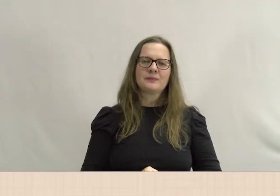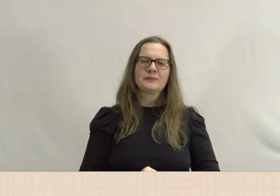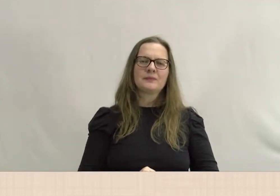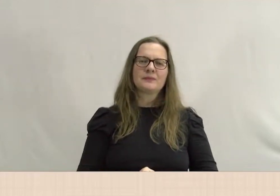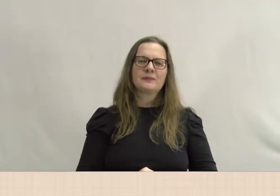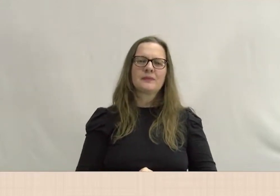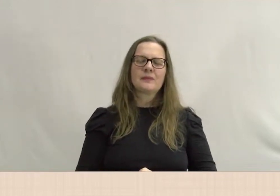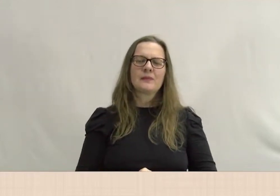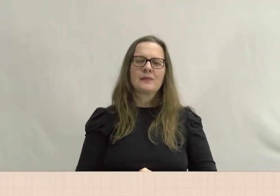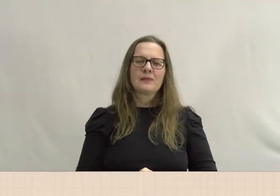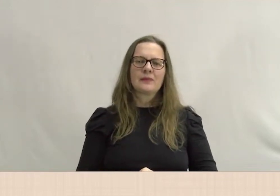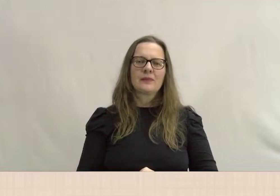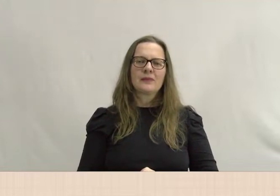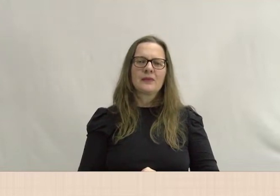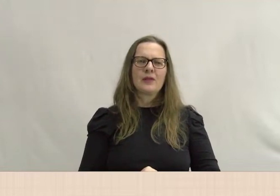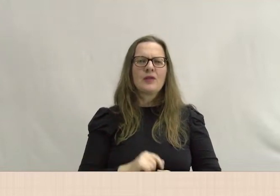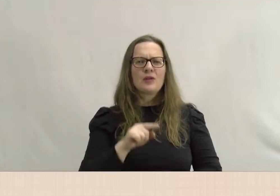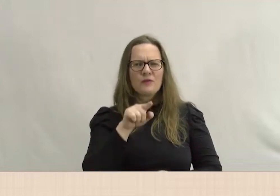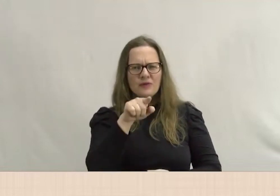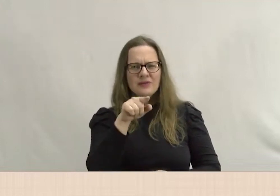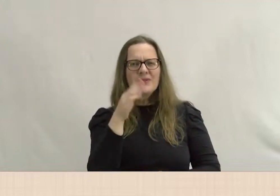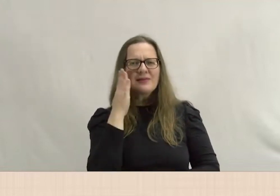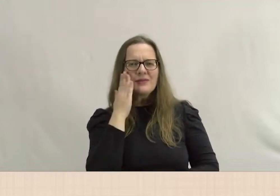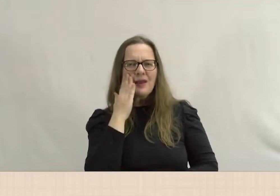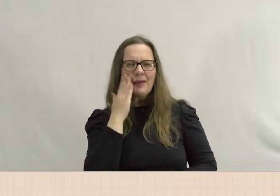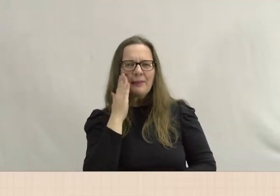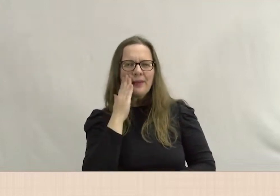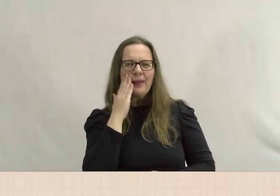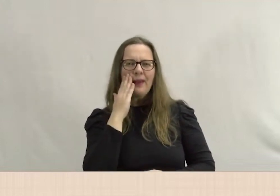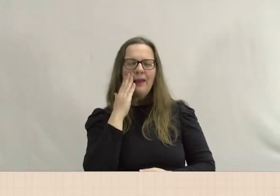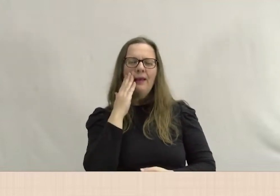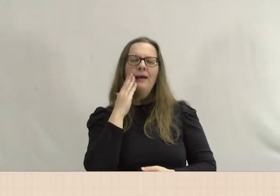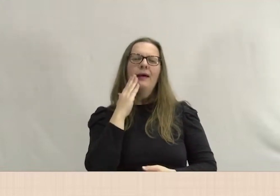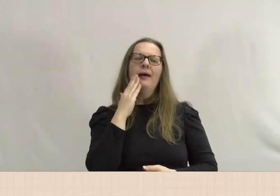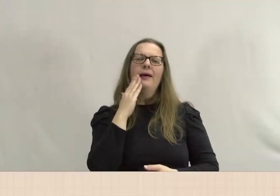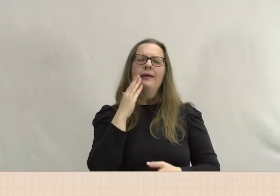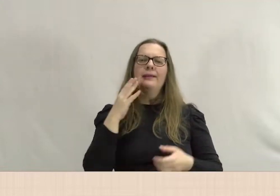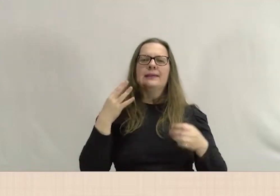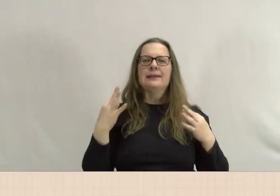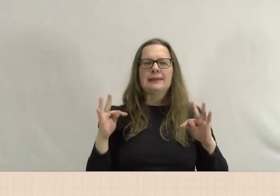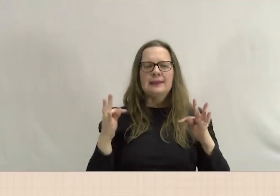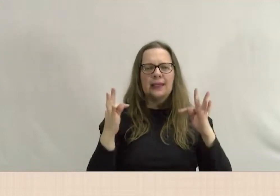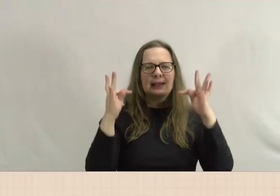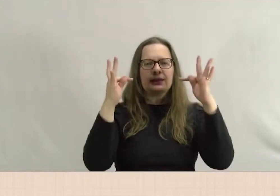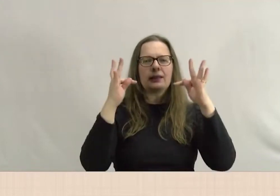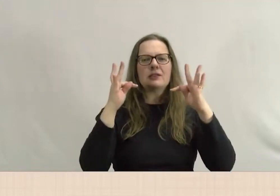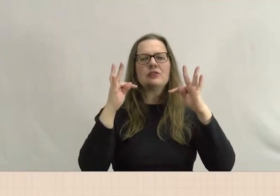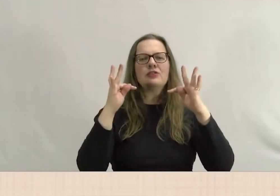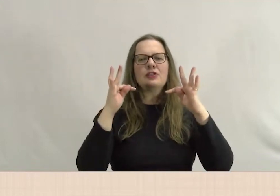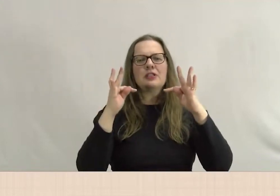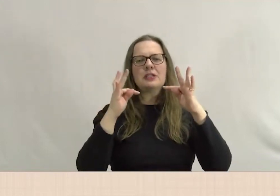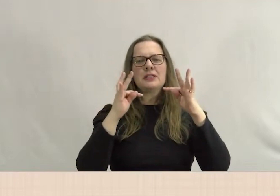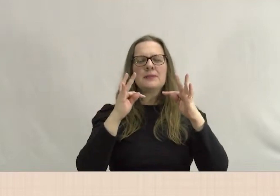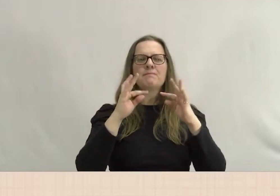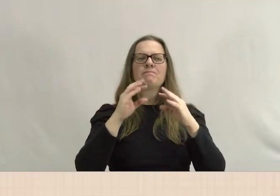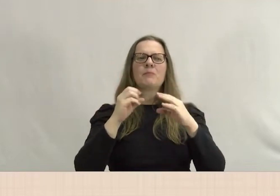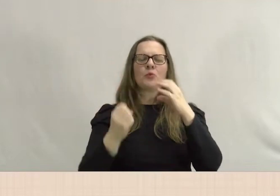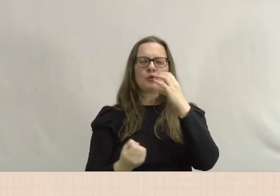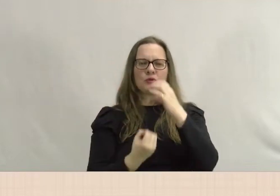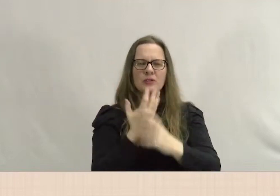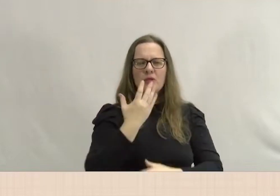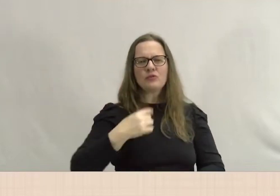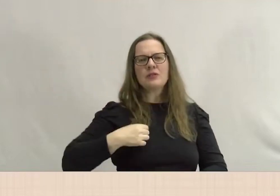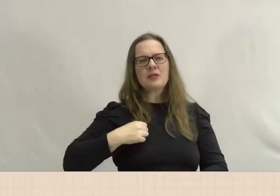Quem sabe sobre a tecelagem fala que hoje a tecnologia também na tecelagem cada vez